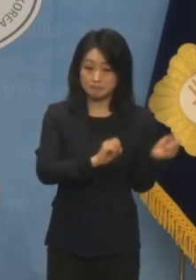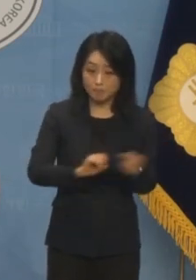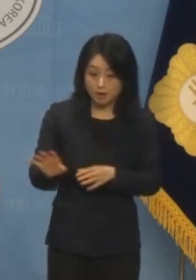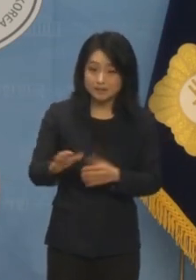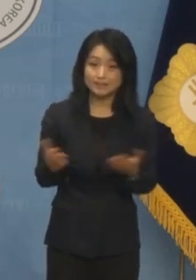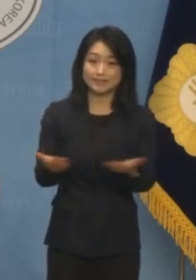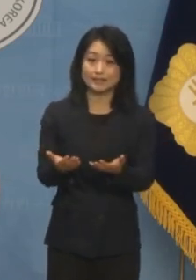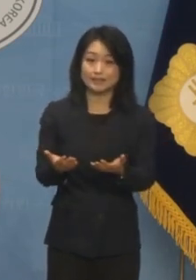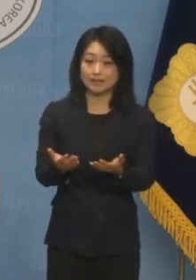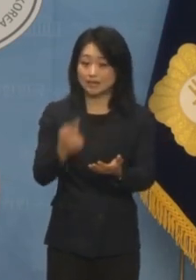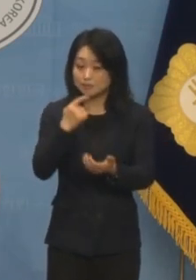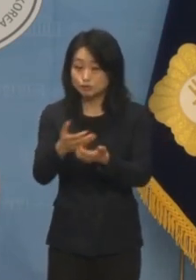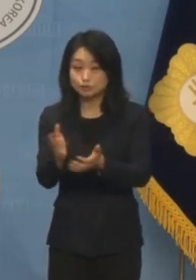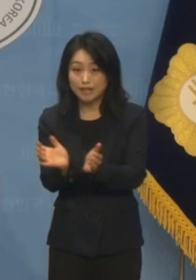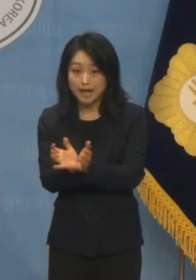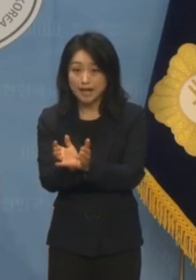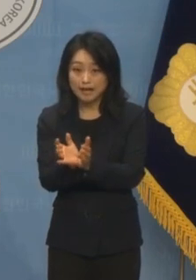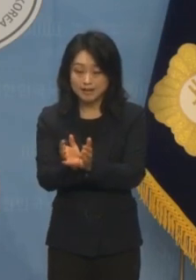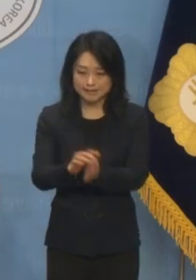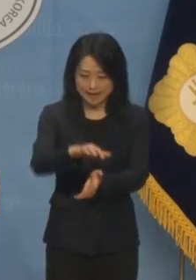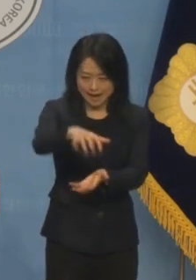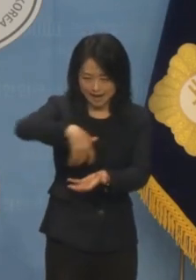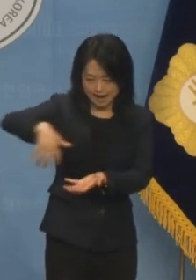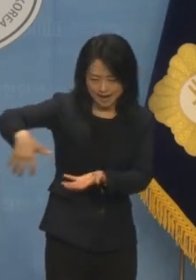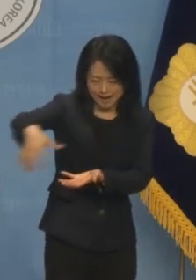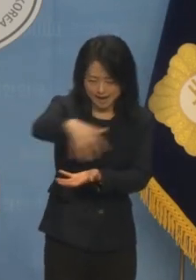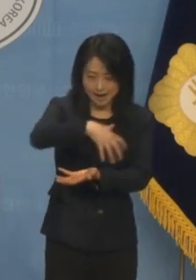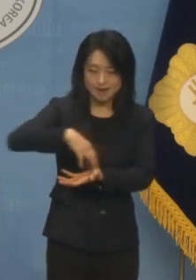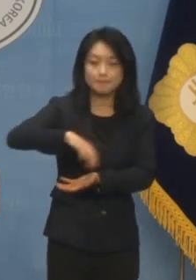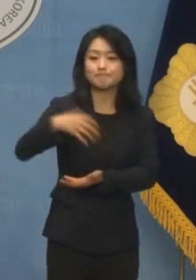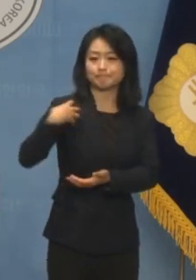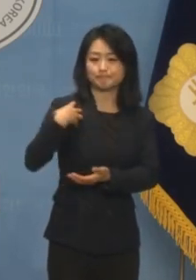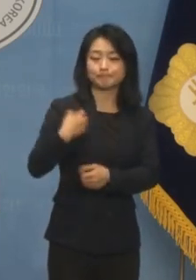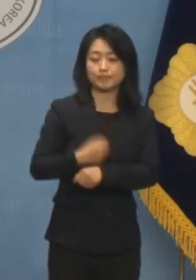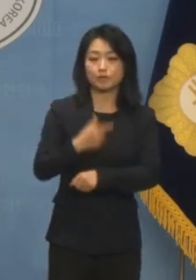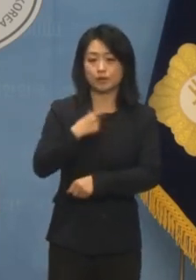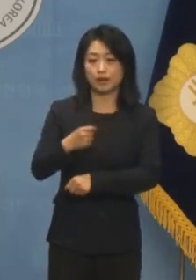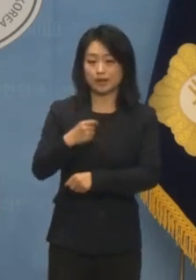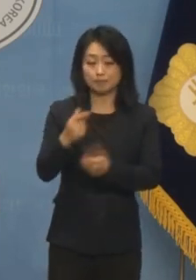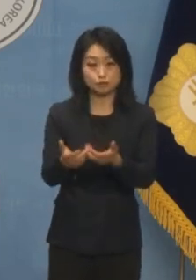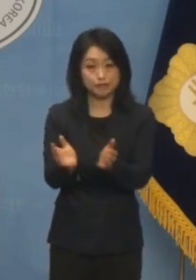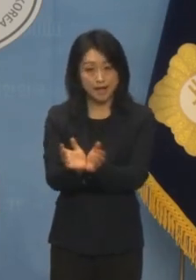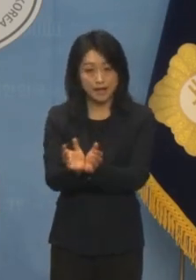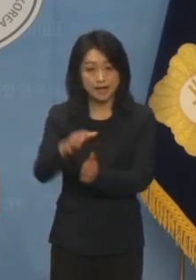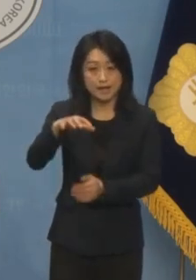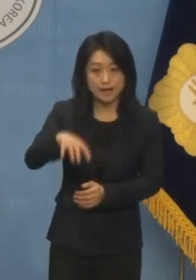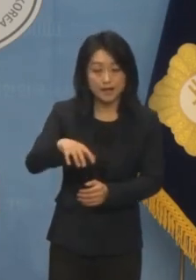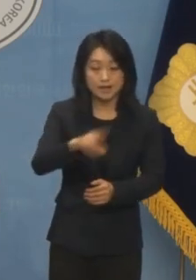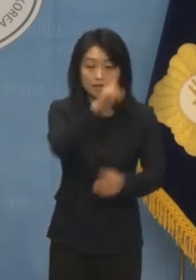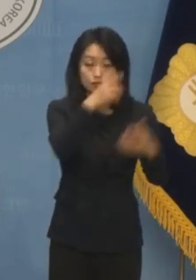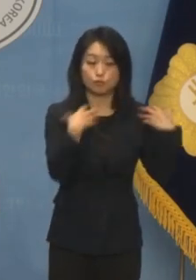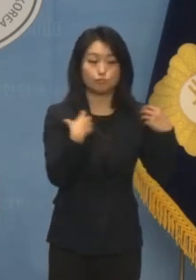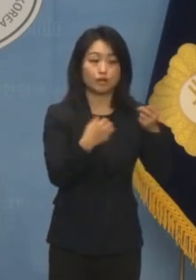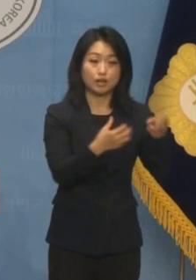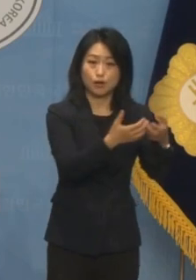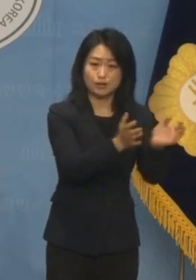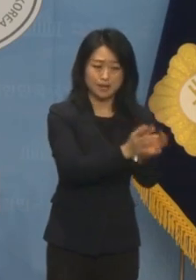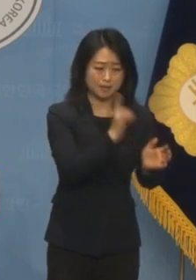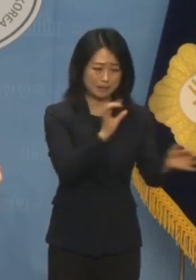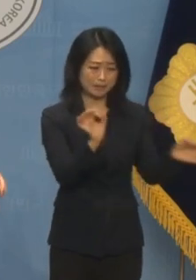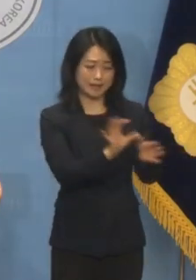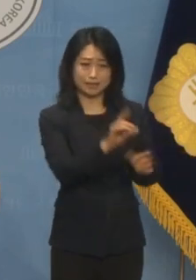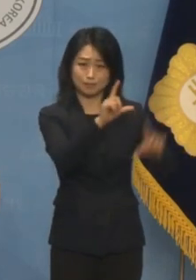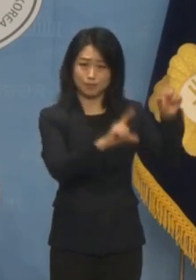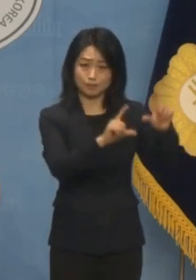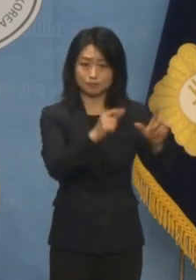일, 더불어민주당이 마저 다 하겠습니다. 더불어민주당은 정부와 여당의 어불성설에